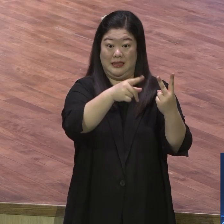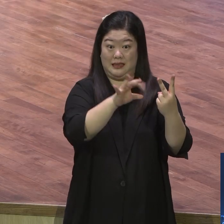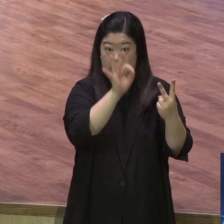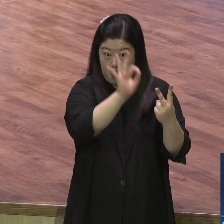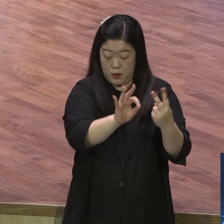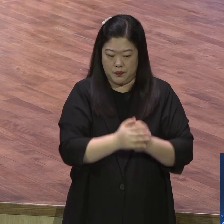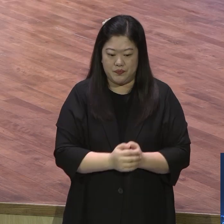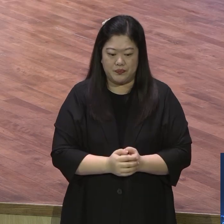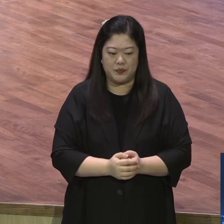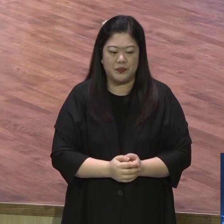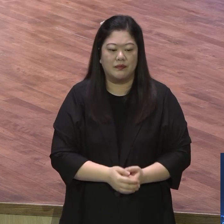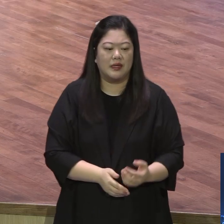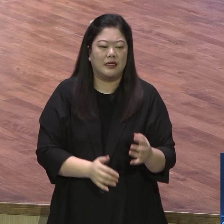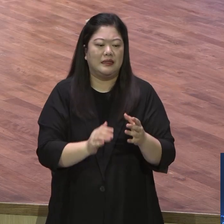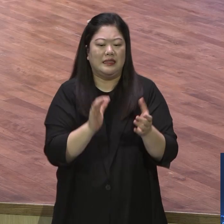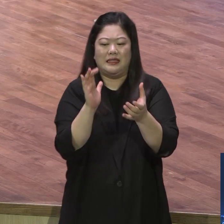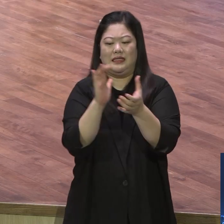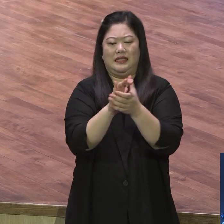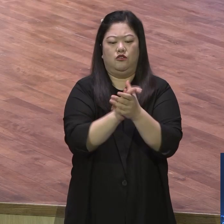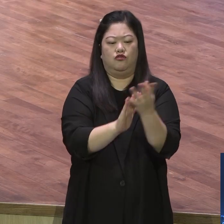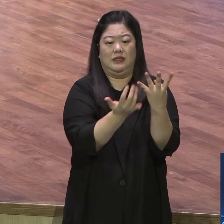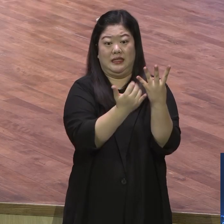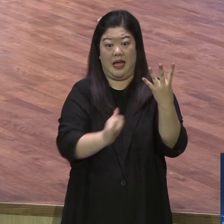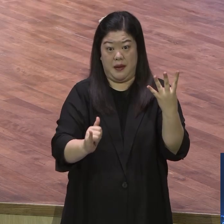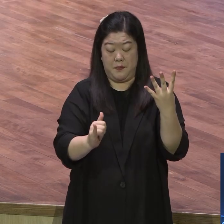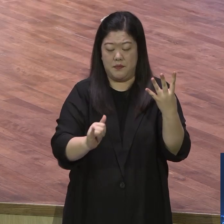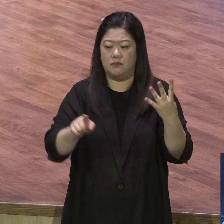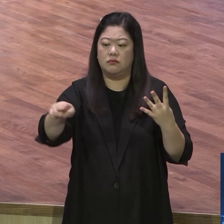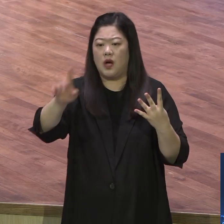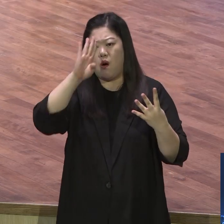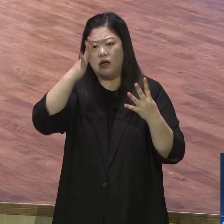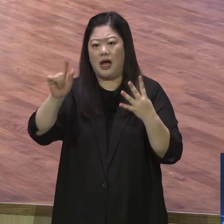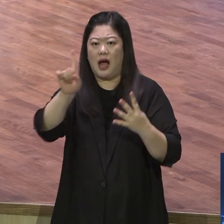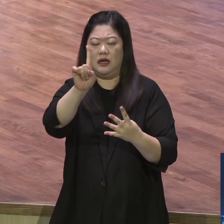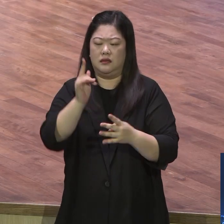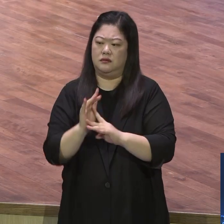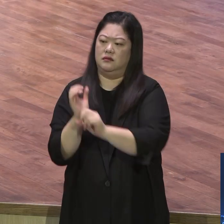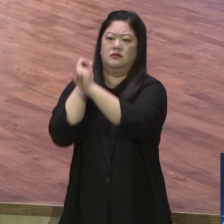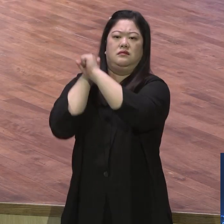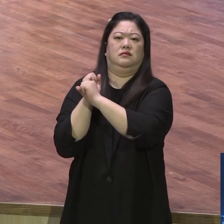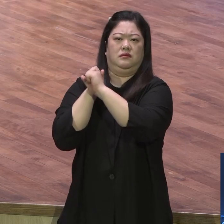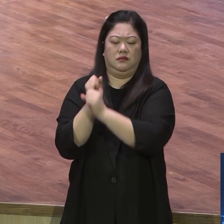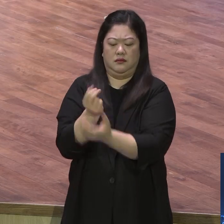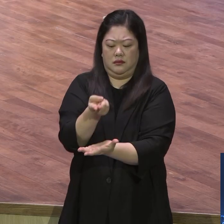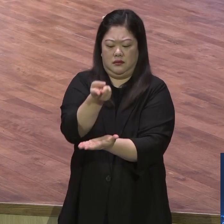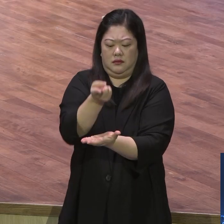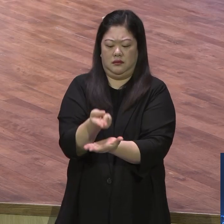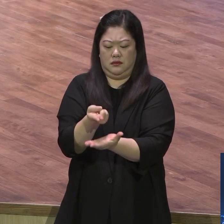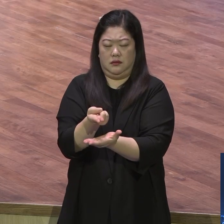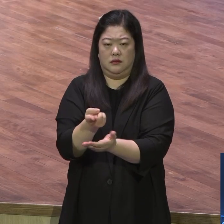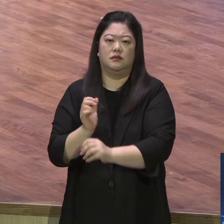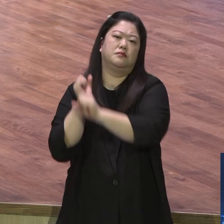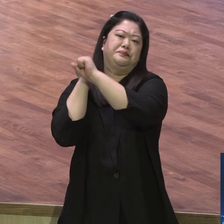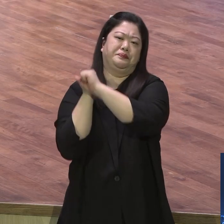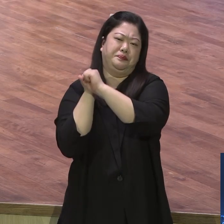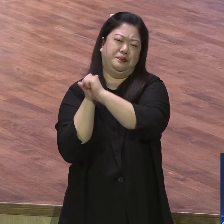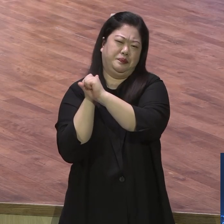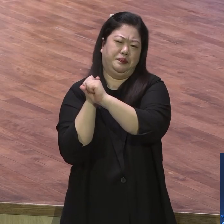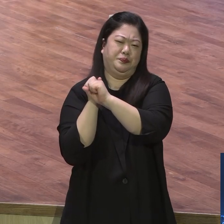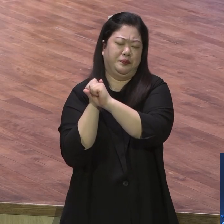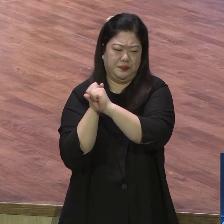이 정풍병자 한 사람을 그렇게 메고 왔다 그렇게 하였어요 메고 와서